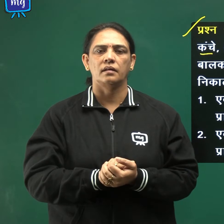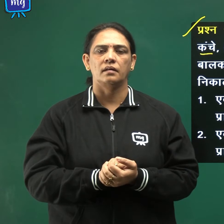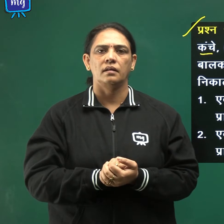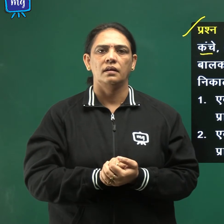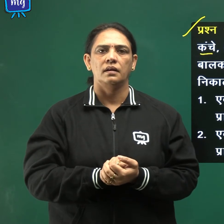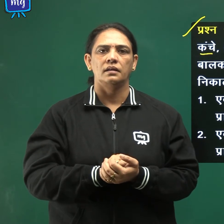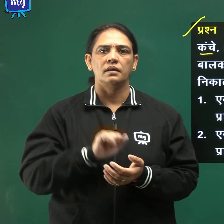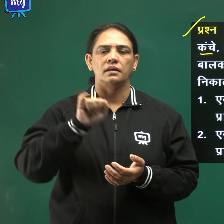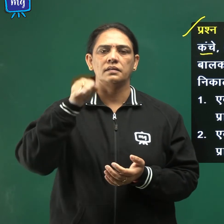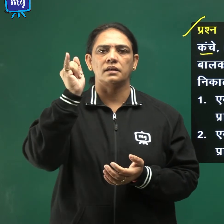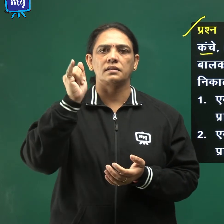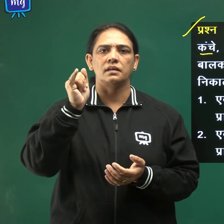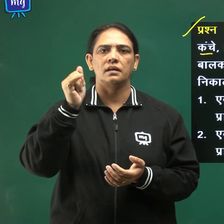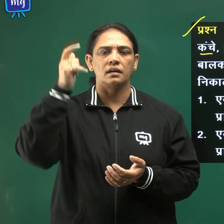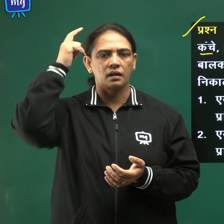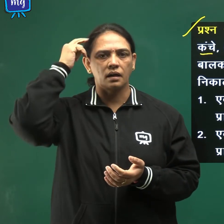16 काले